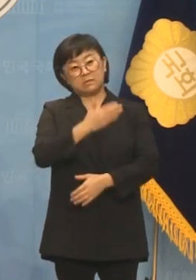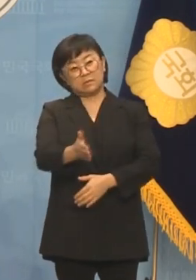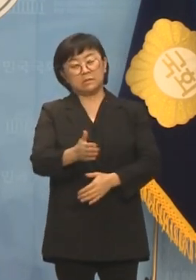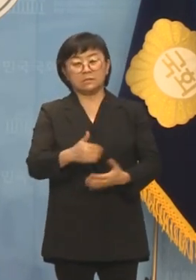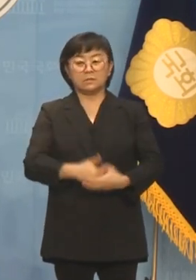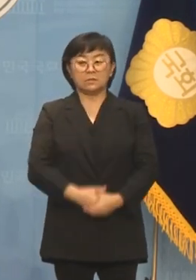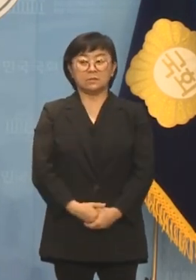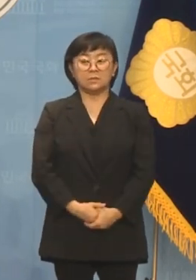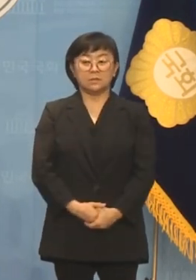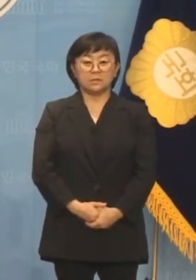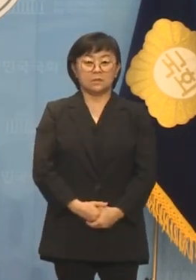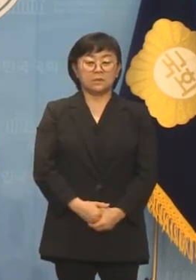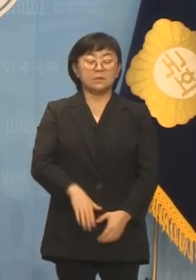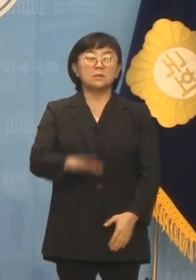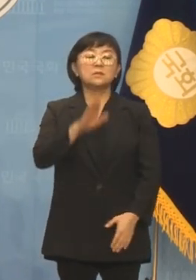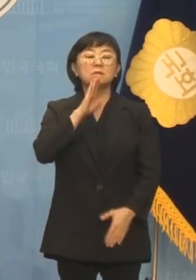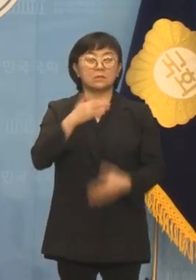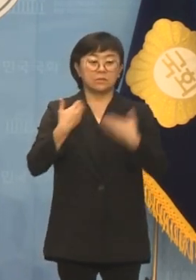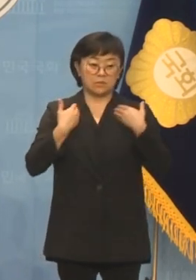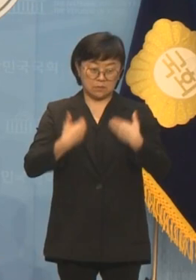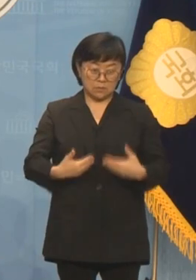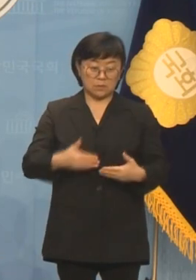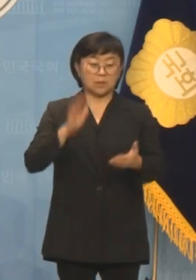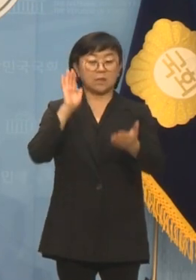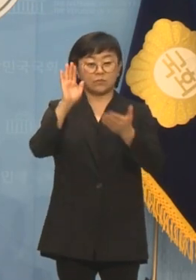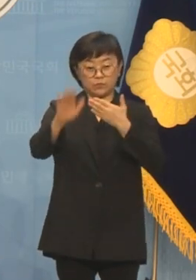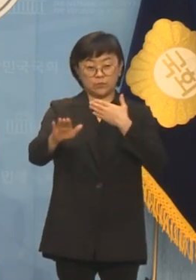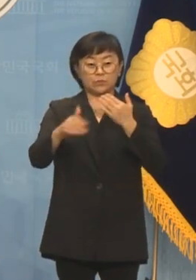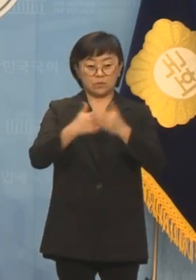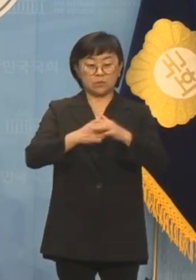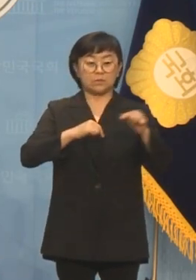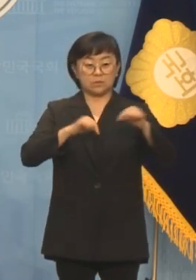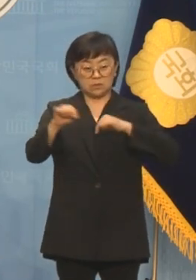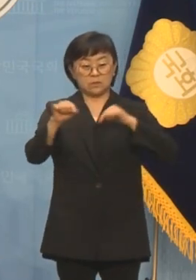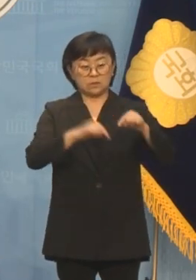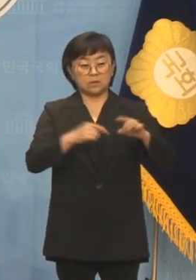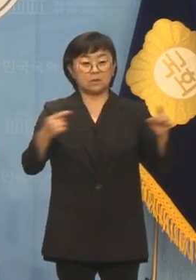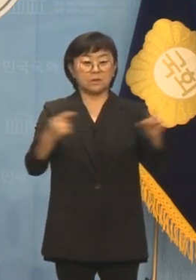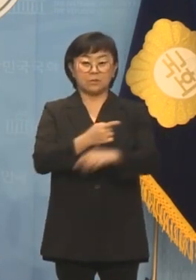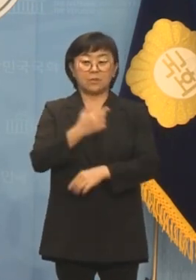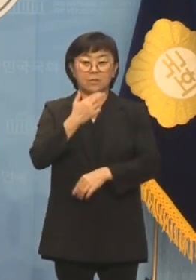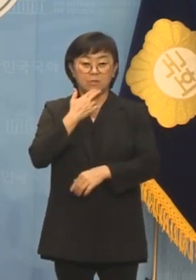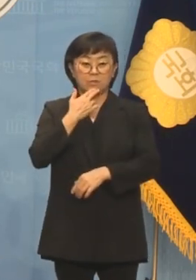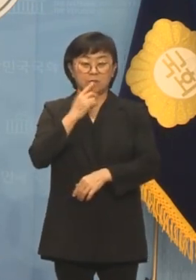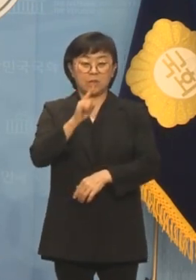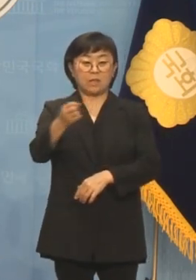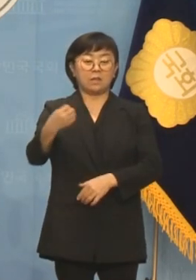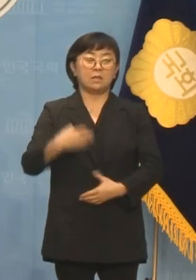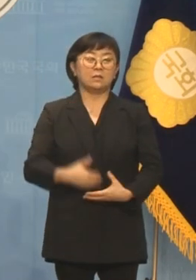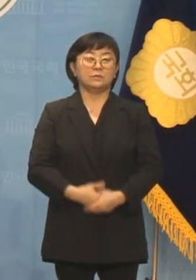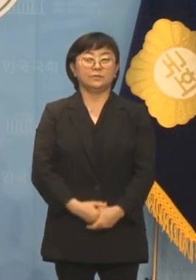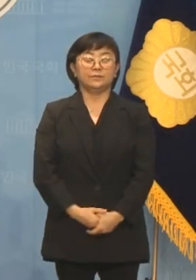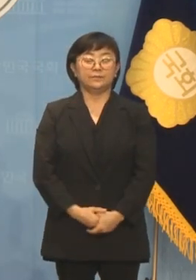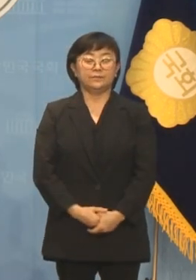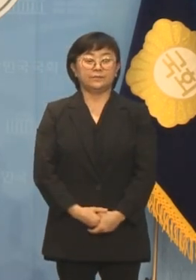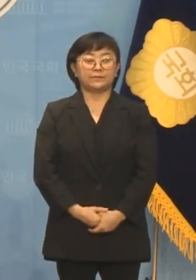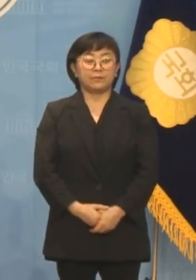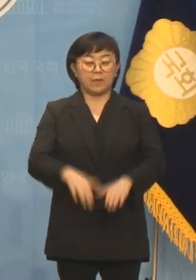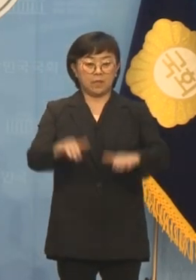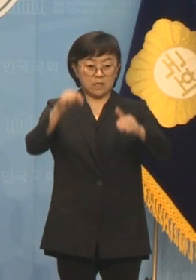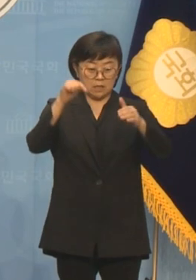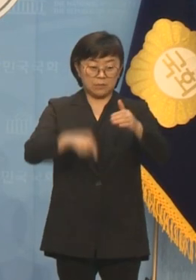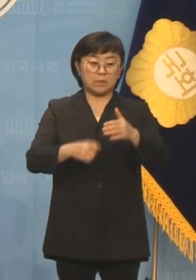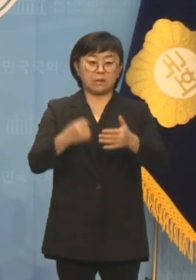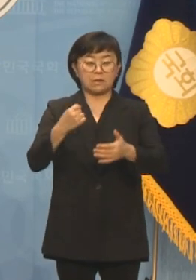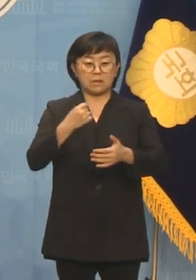형국입니다. 그저 조용하게 앞으로도 정치가 달라지지 않을 것 같다고 말씀하십니다. 이 깊은